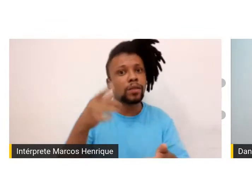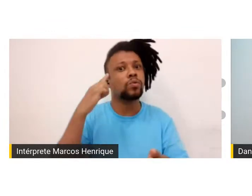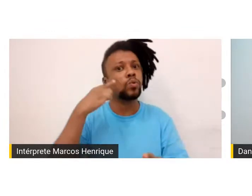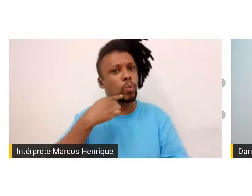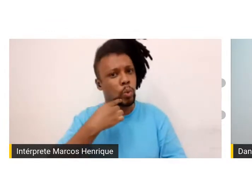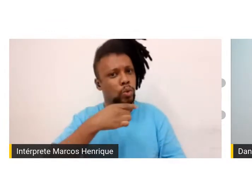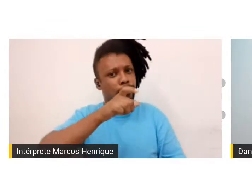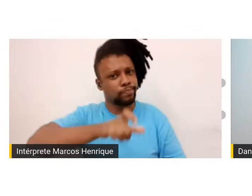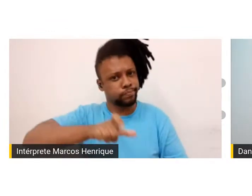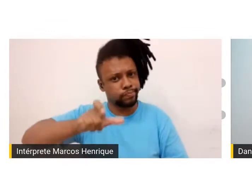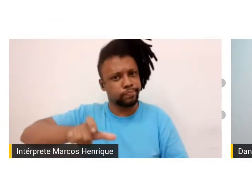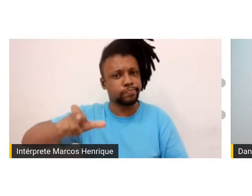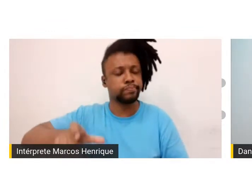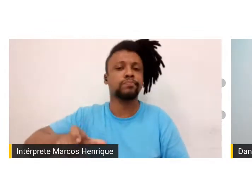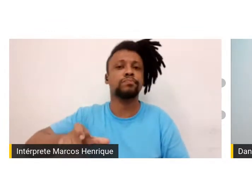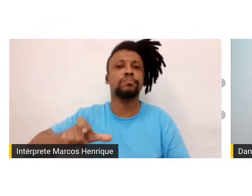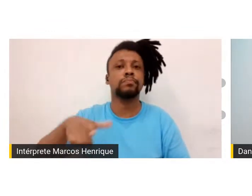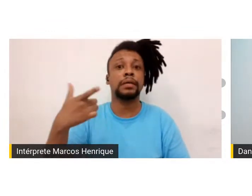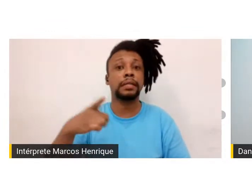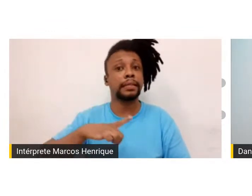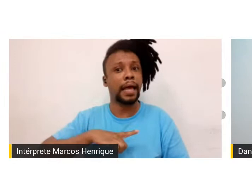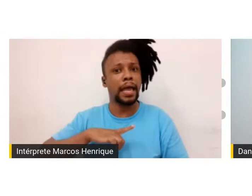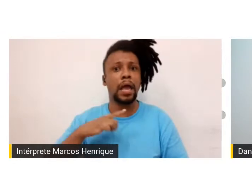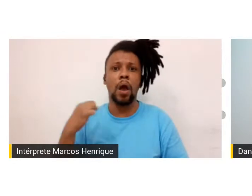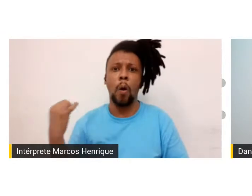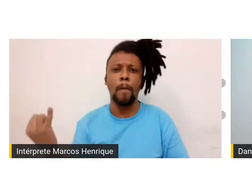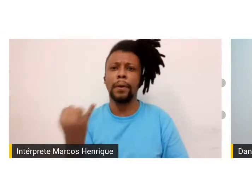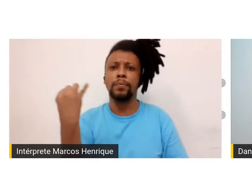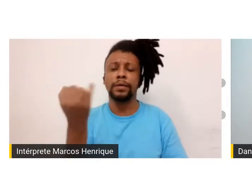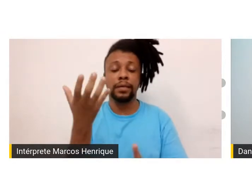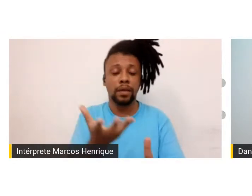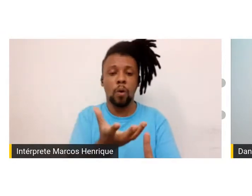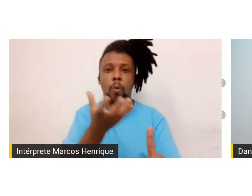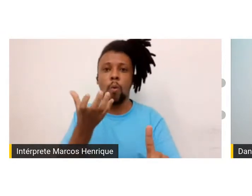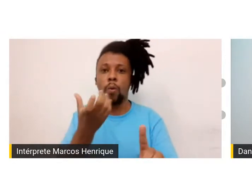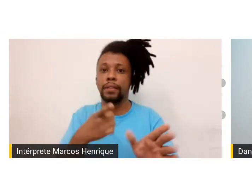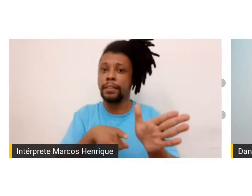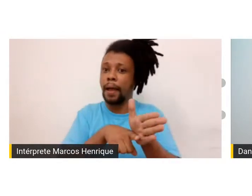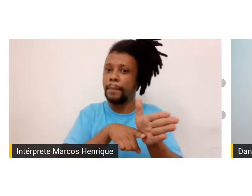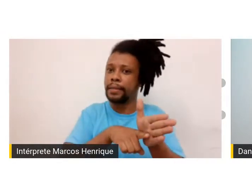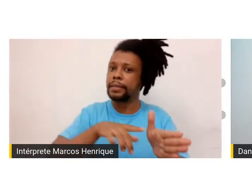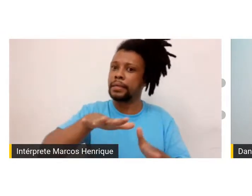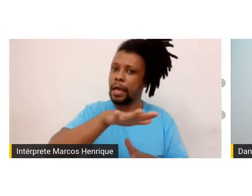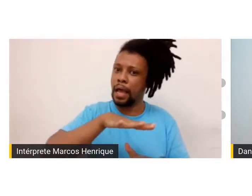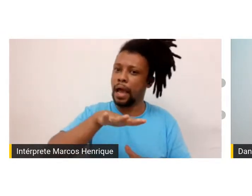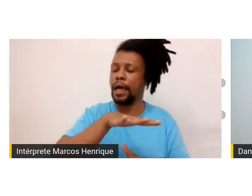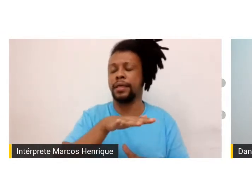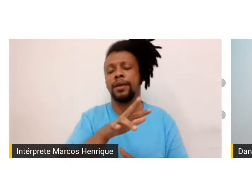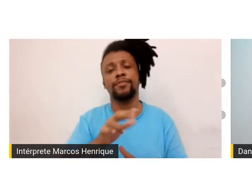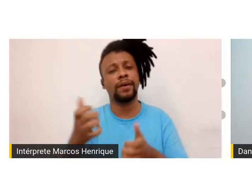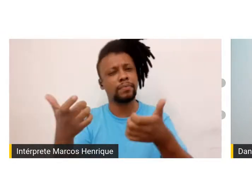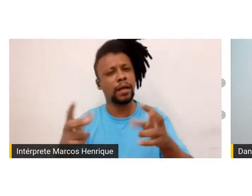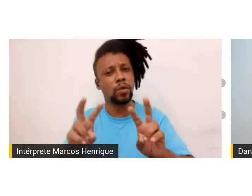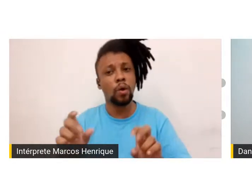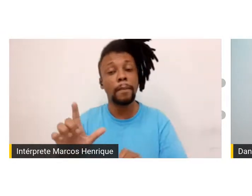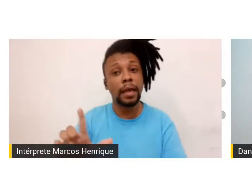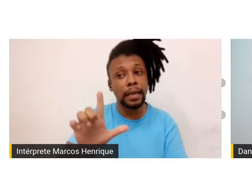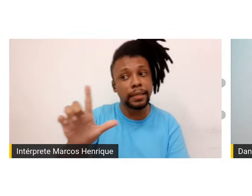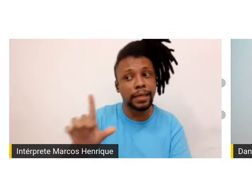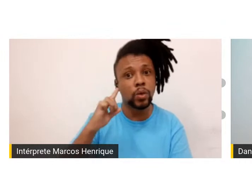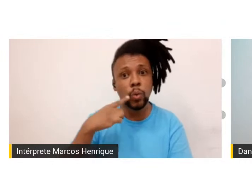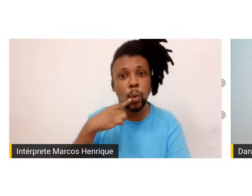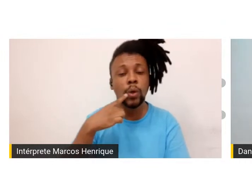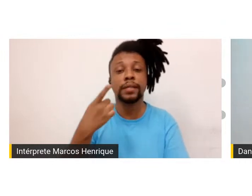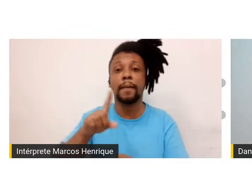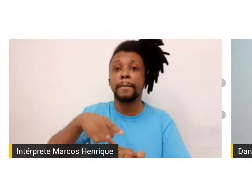surdas que tem uma relevância na pesquisa então hoje vai se falar sobre literatura sobre mídia e vai ser uma